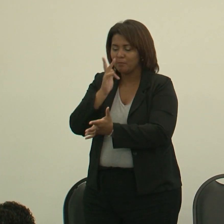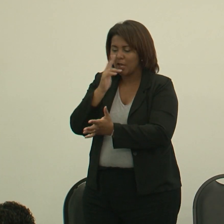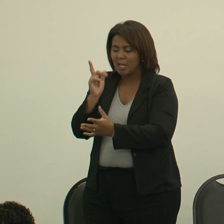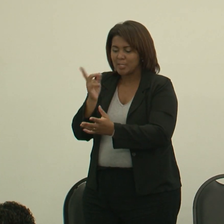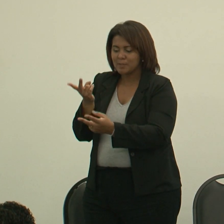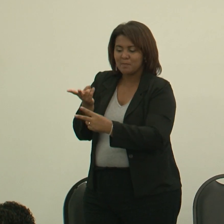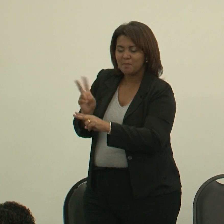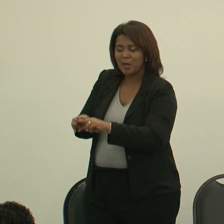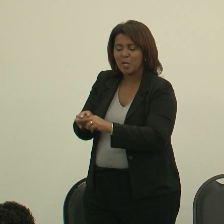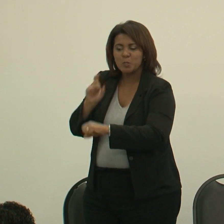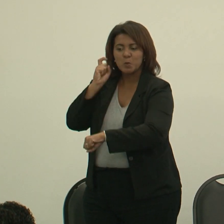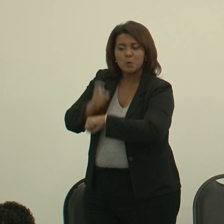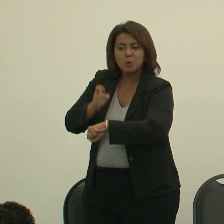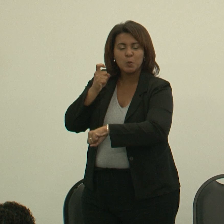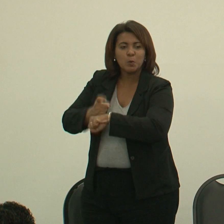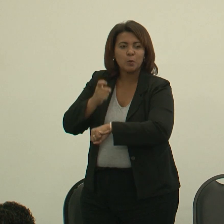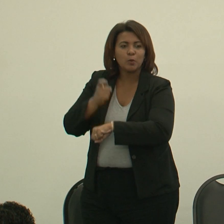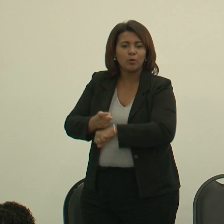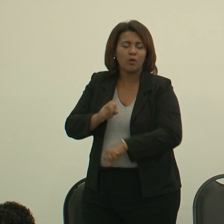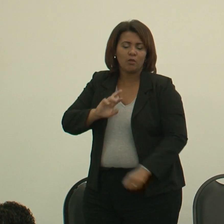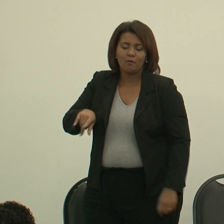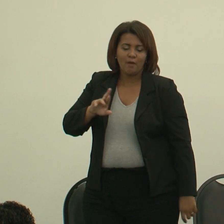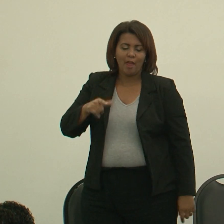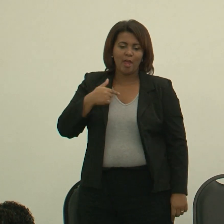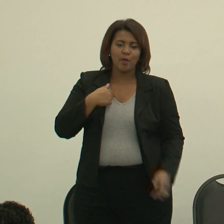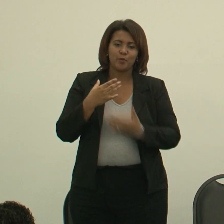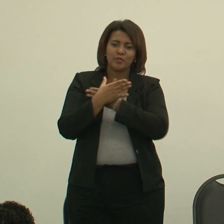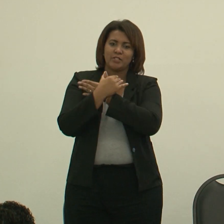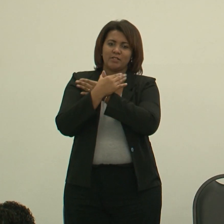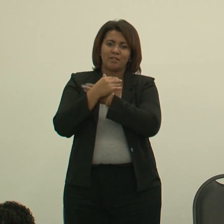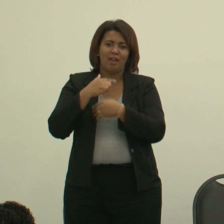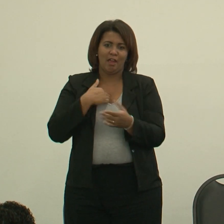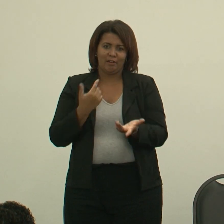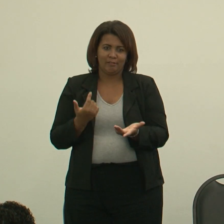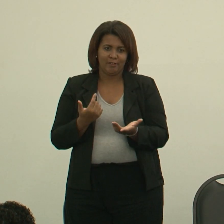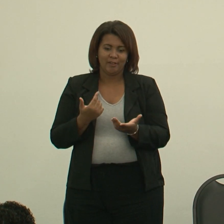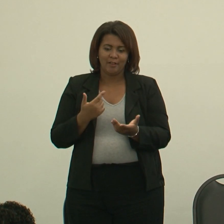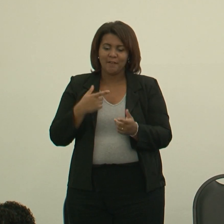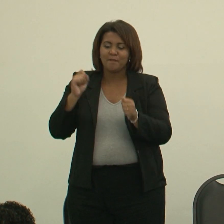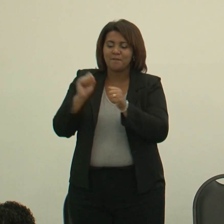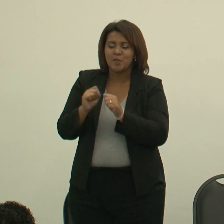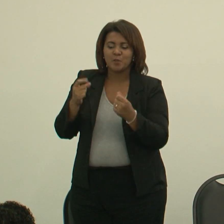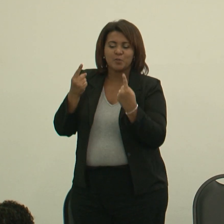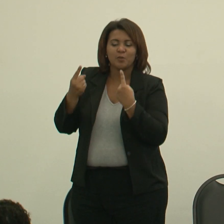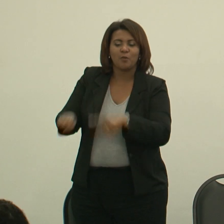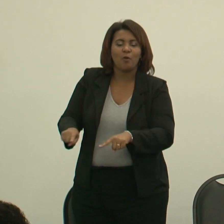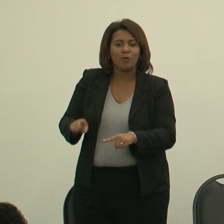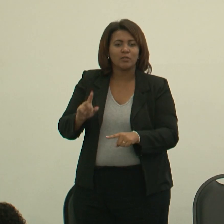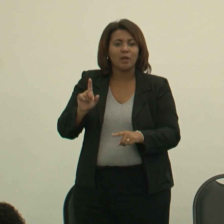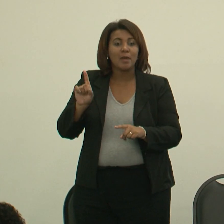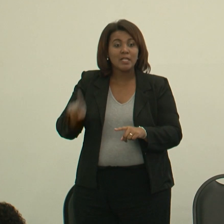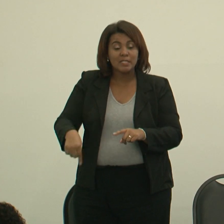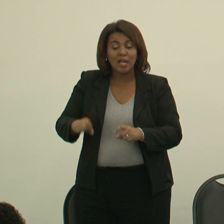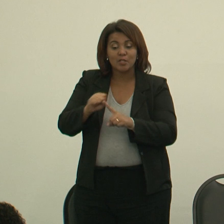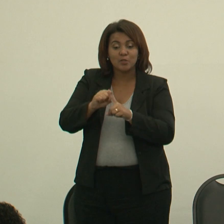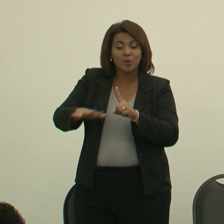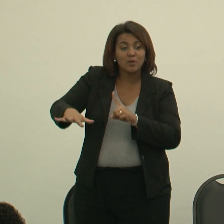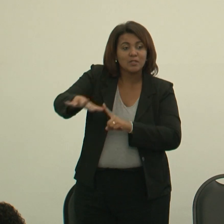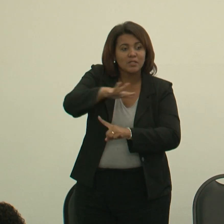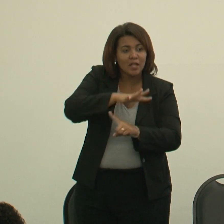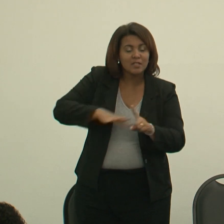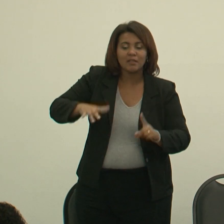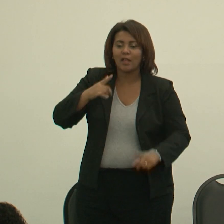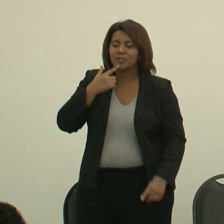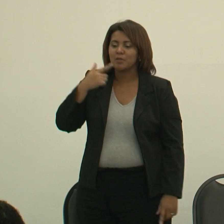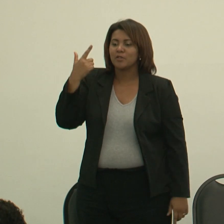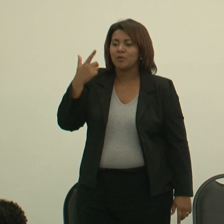que ele não é um preconceito que eu, Gisele, construí. Ele é um preconceito que está ali social, cristalizado por aquela sociedade e sendo